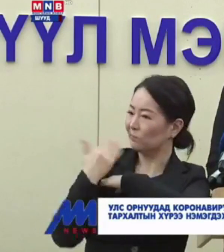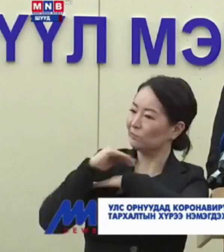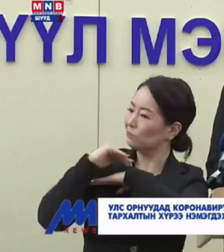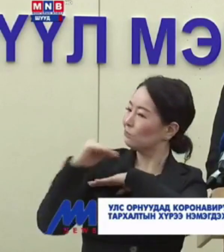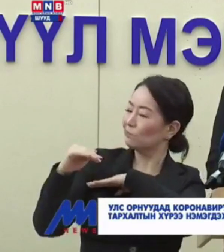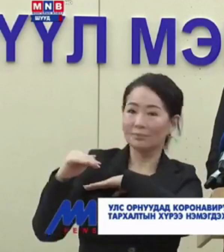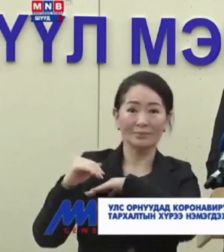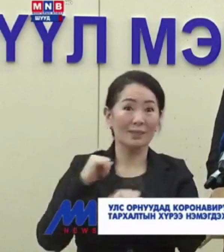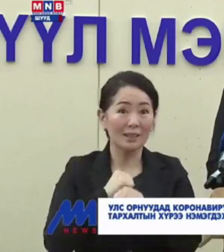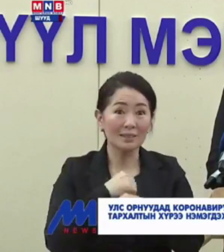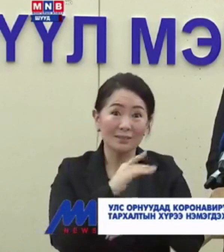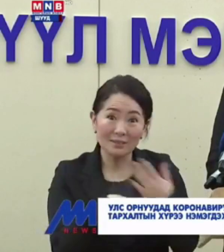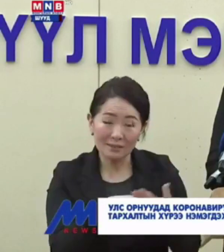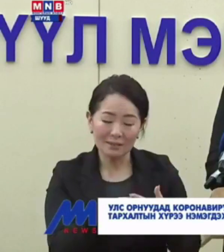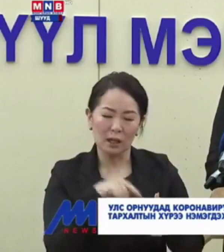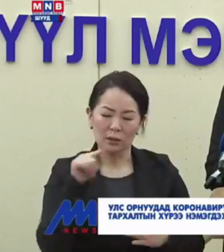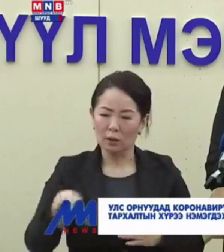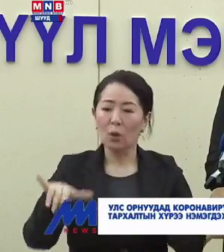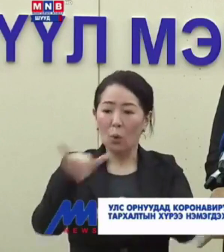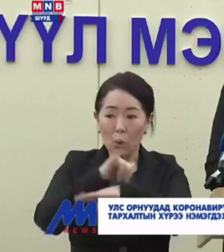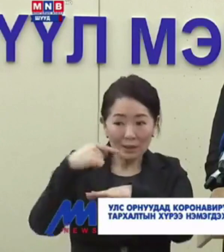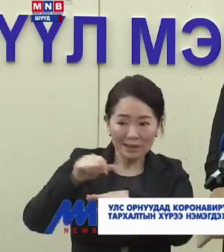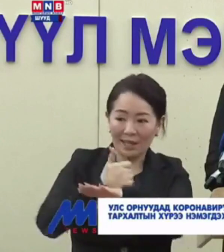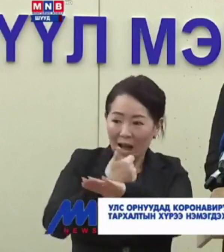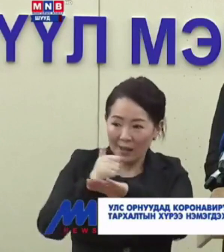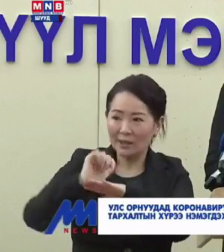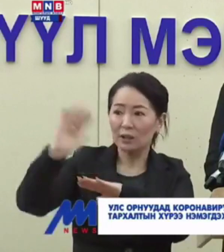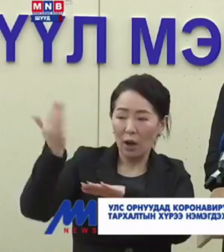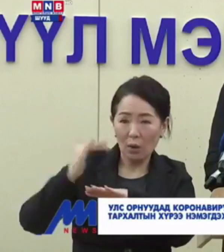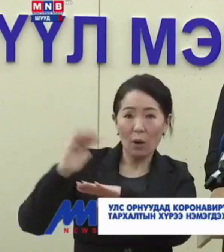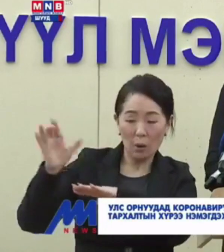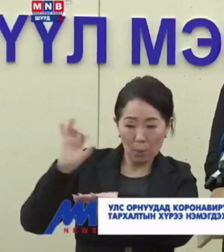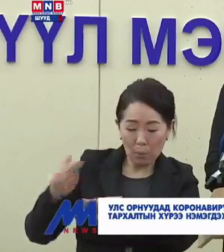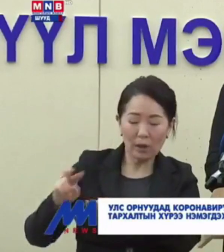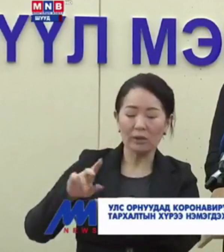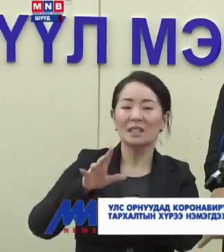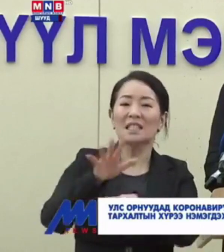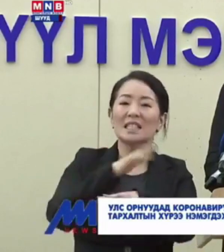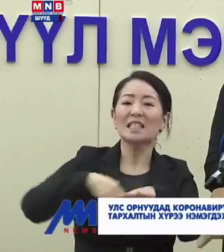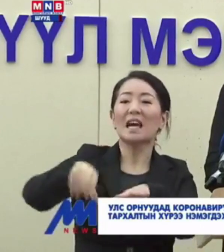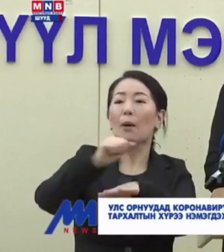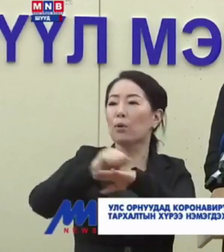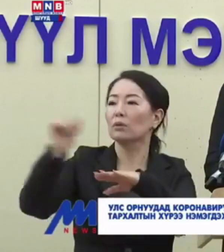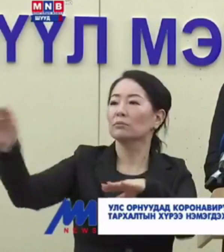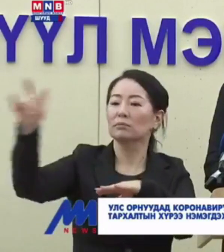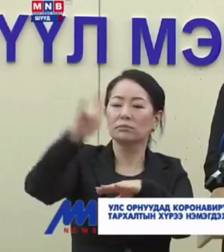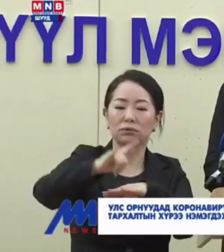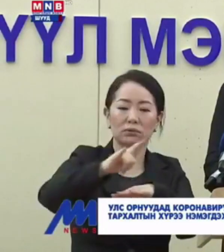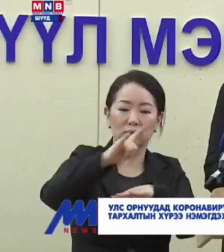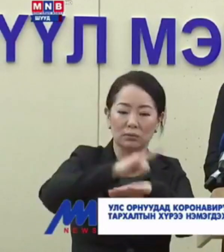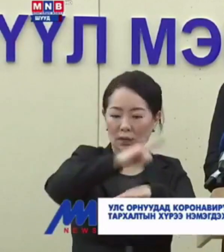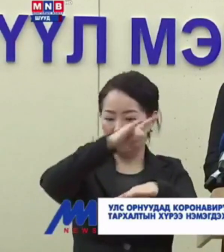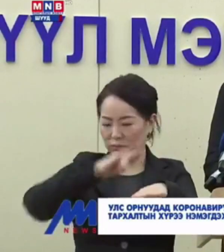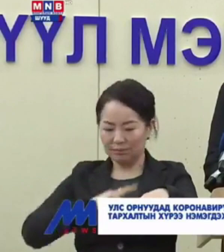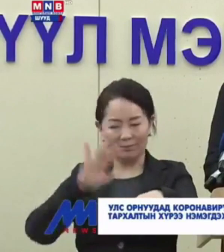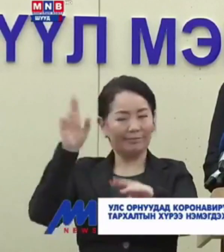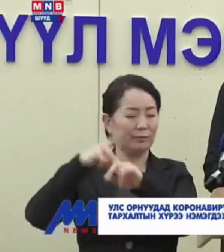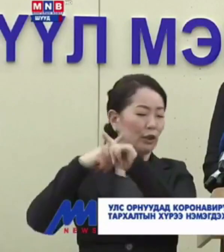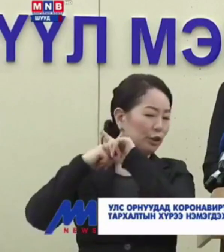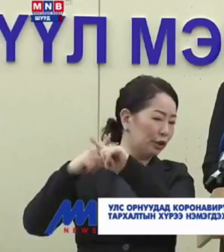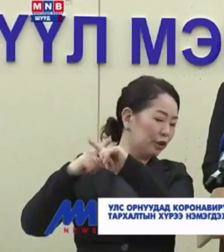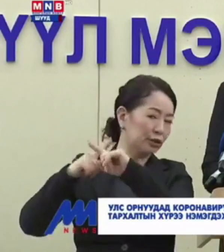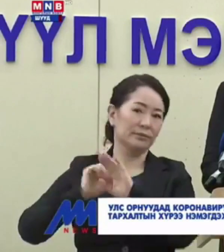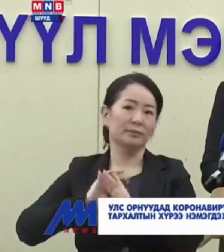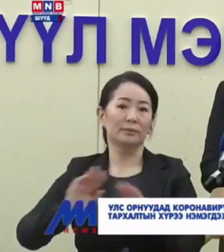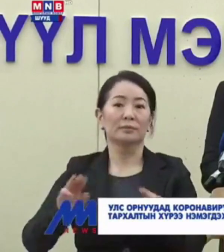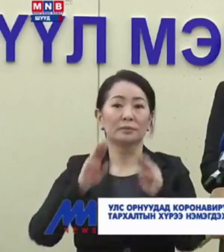өргөтгөж, тэдгээр улсад аялсан иргэдийг Сингапур улсаар дамжих буюу транзит хэсгээр одоо нэвтрүүлэхийг одоо хоригдсан ийм